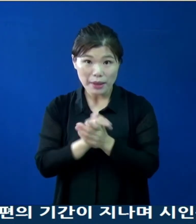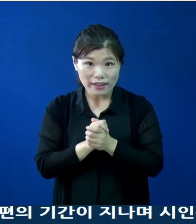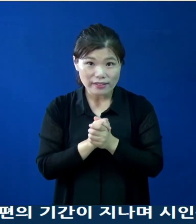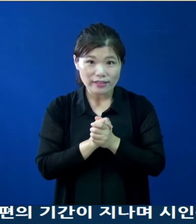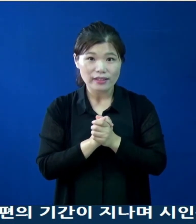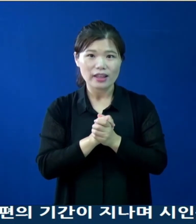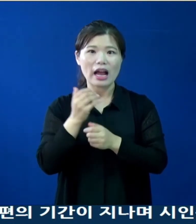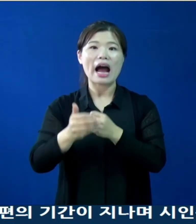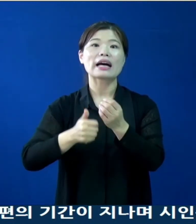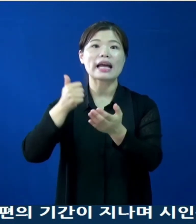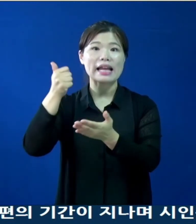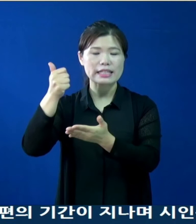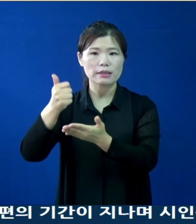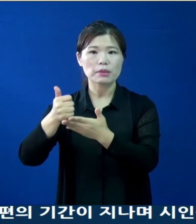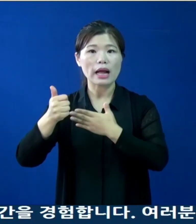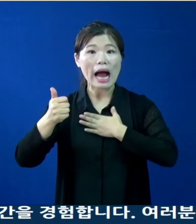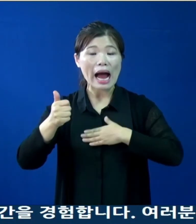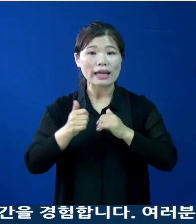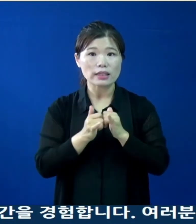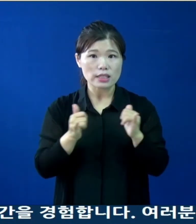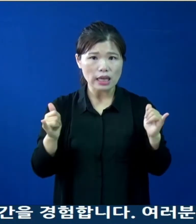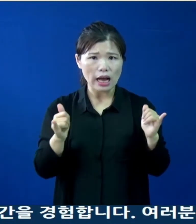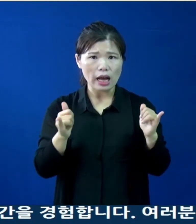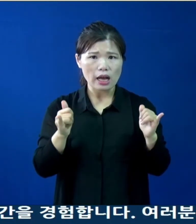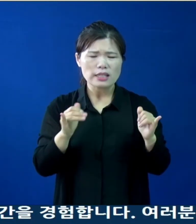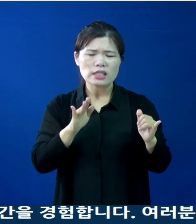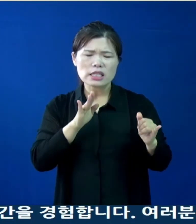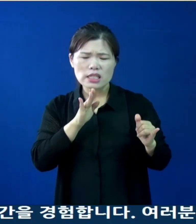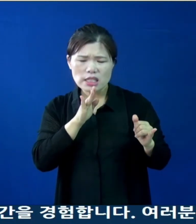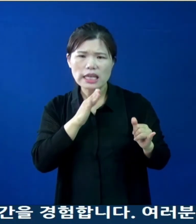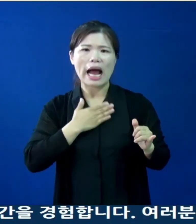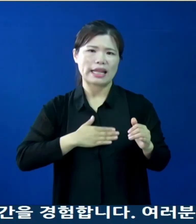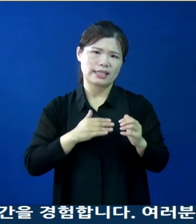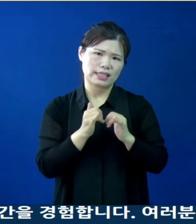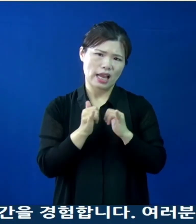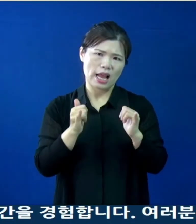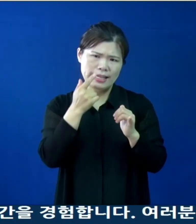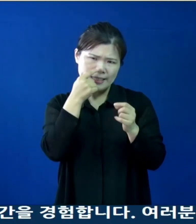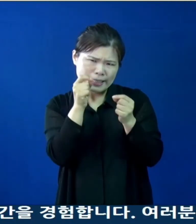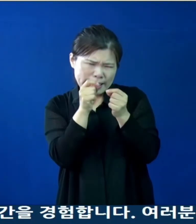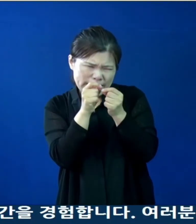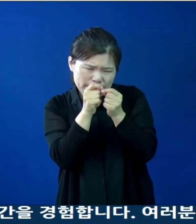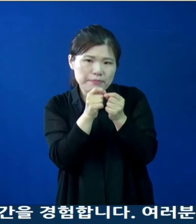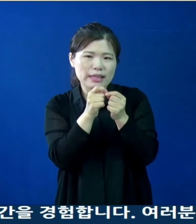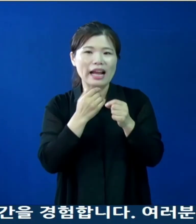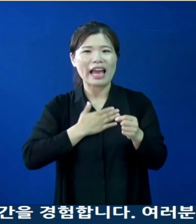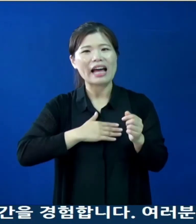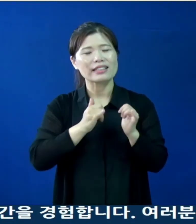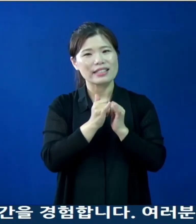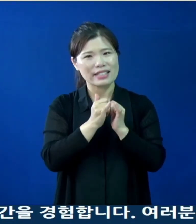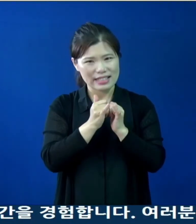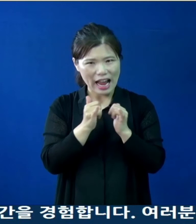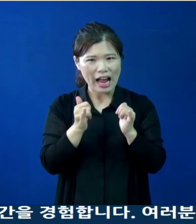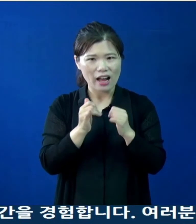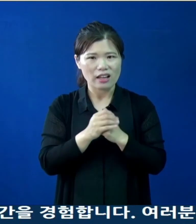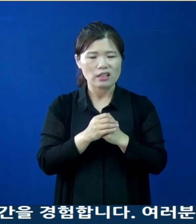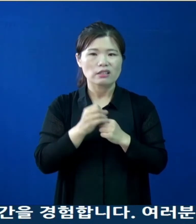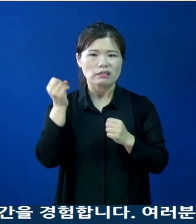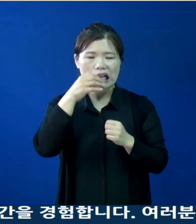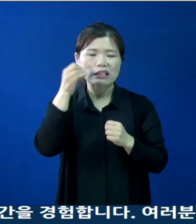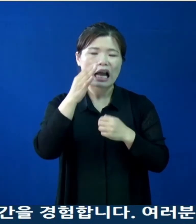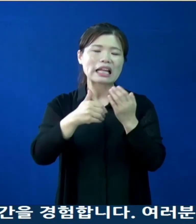하나님을 아는 자, 진짜 아는 자, 친밀하게 아는 자, 하나님에 대해서 몇 개의 지식을 알고 있는 것이